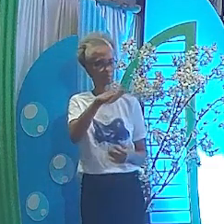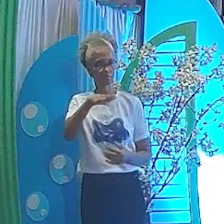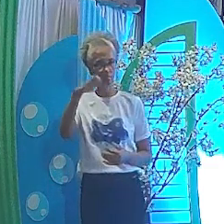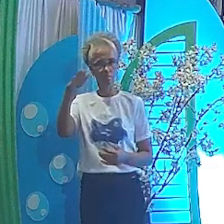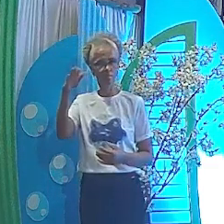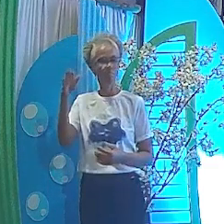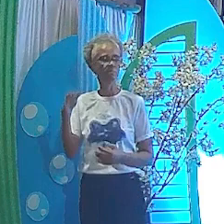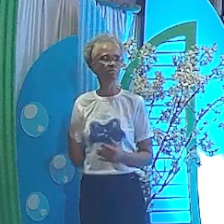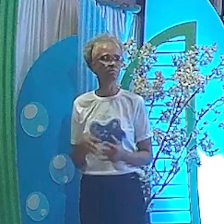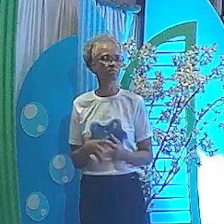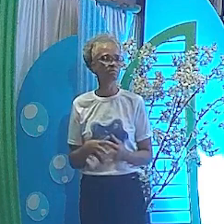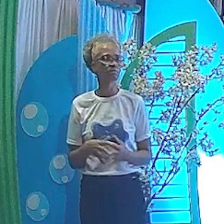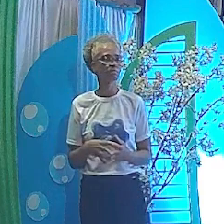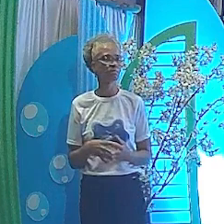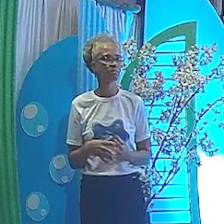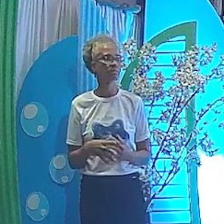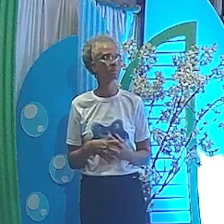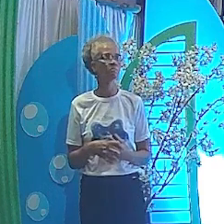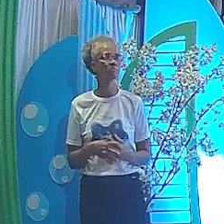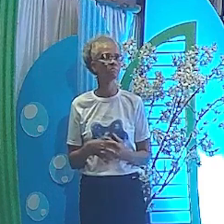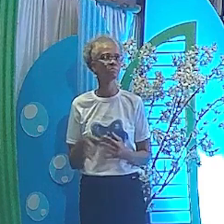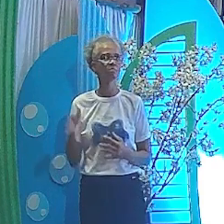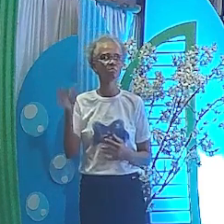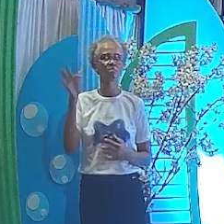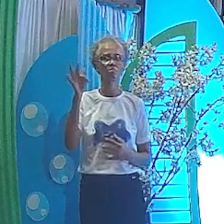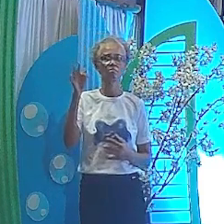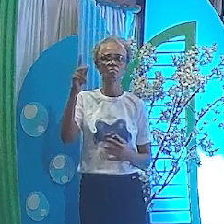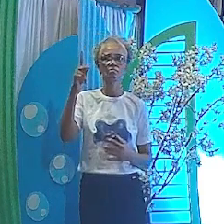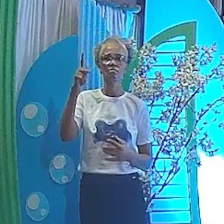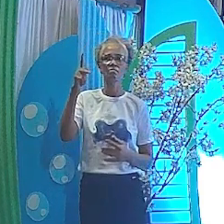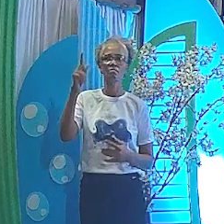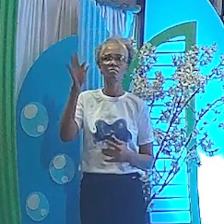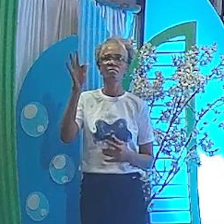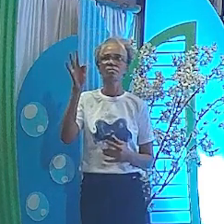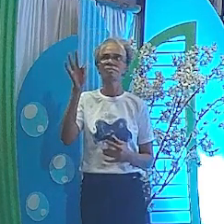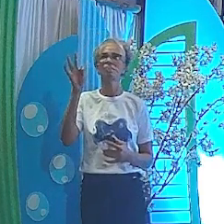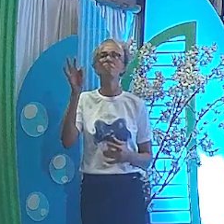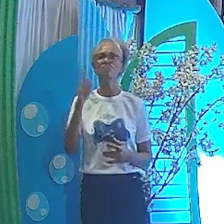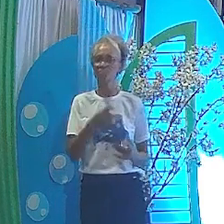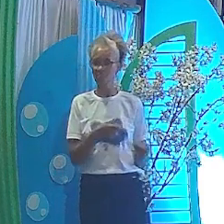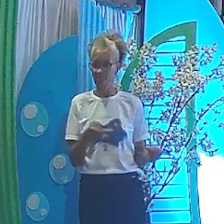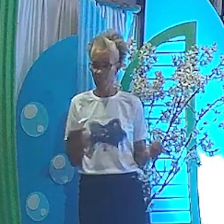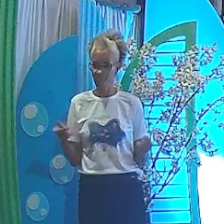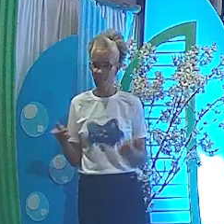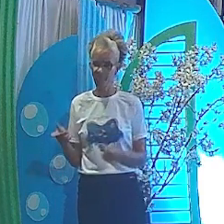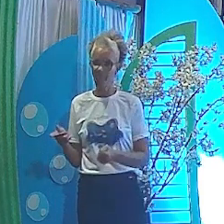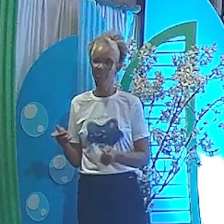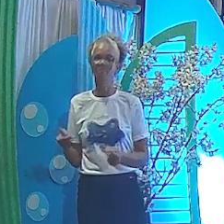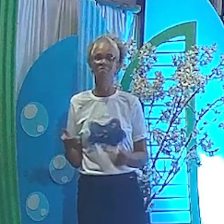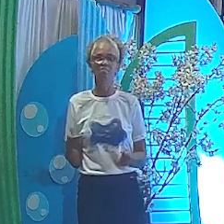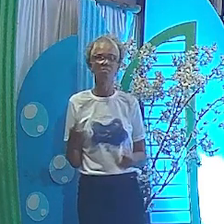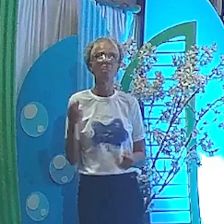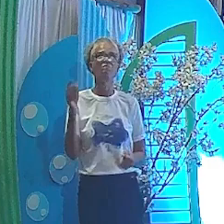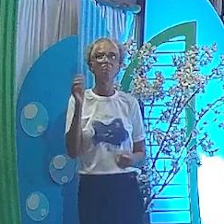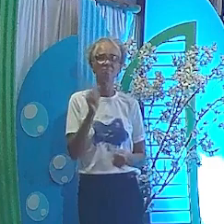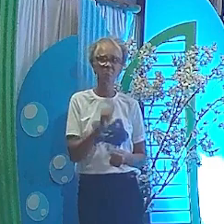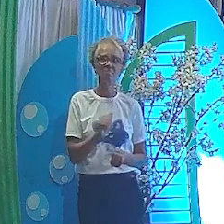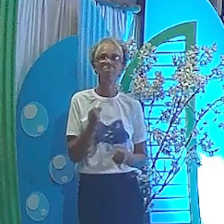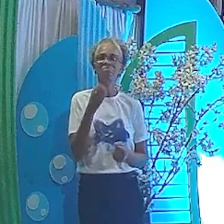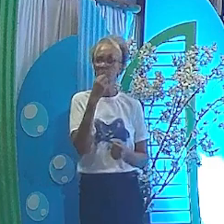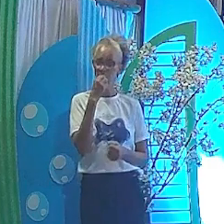estão participando, que estão com a camisa da FlipF, eles são os nossos estagiários do Colégio Estadual Alaô